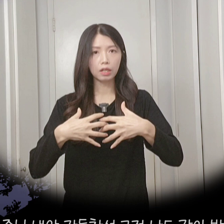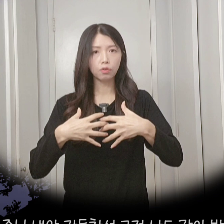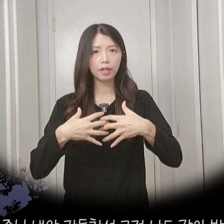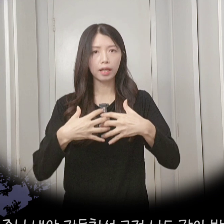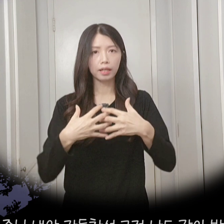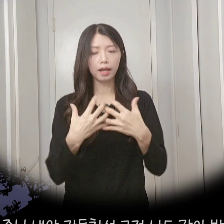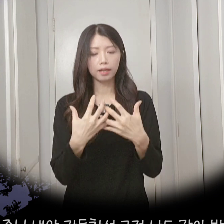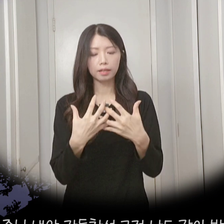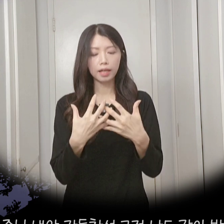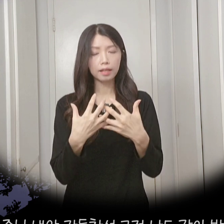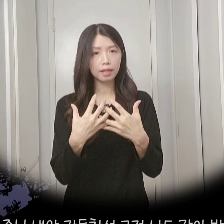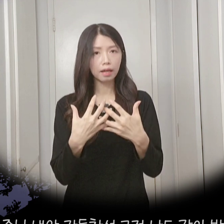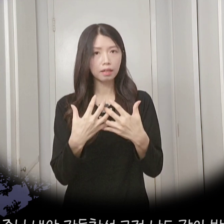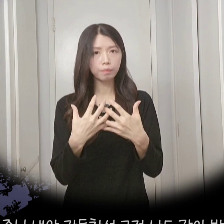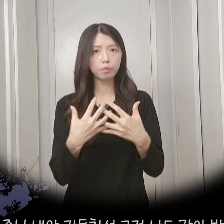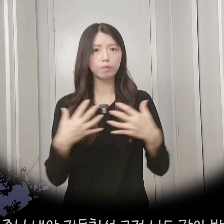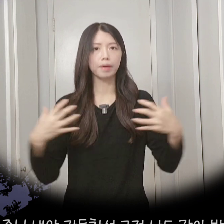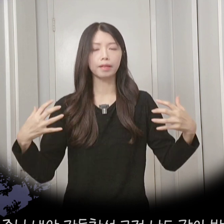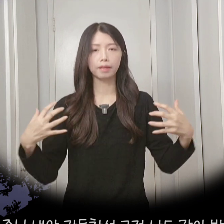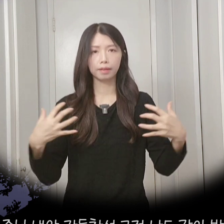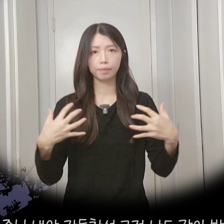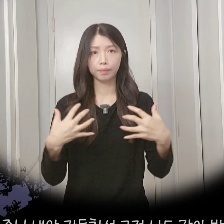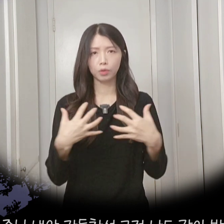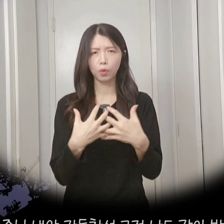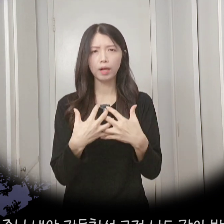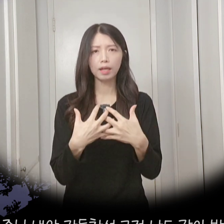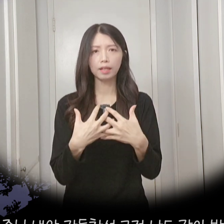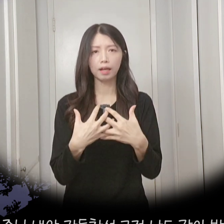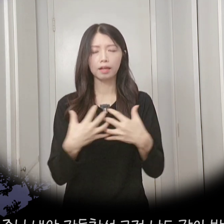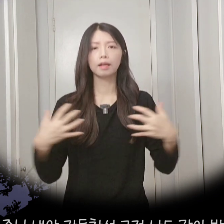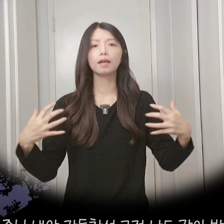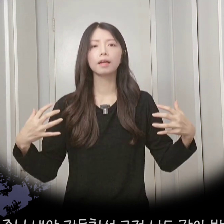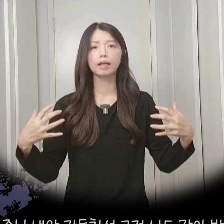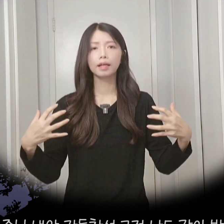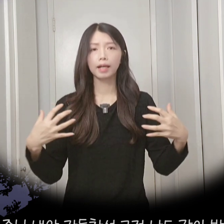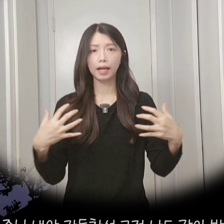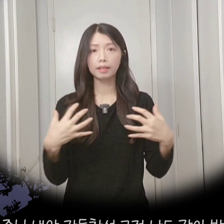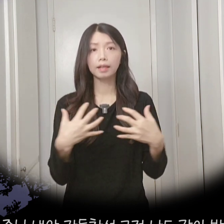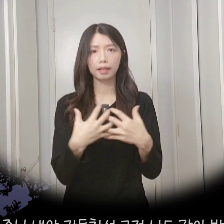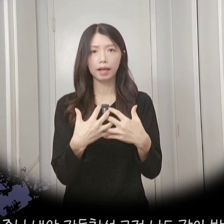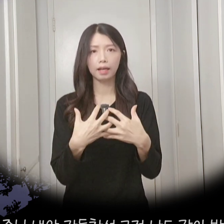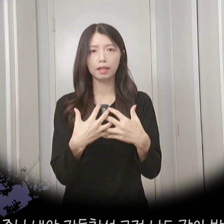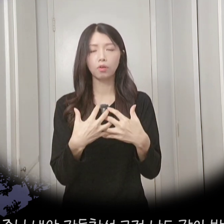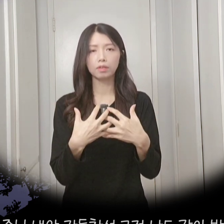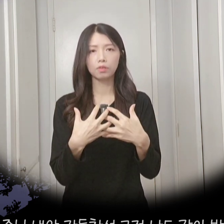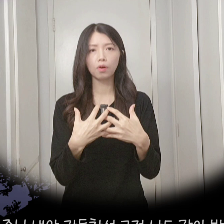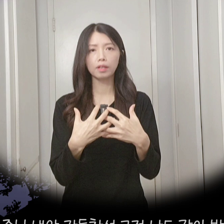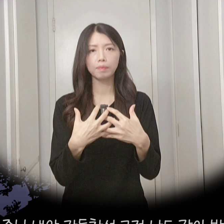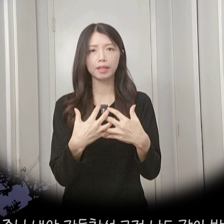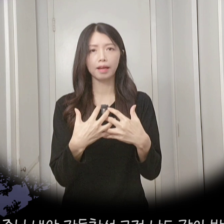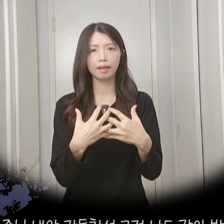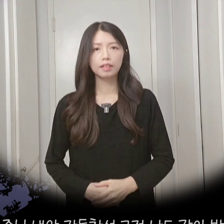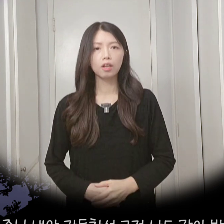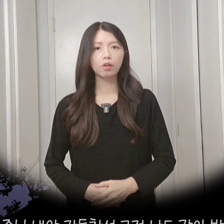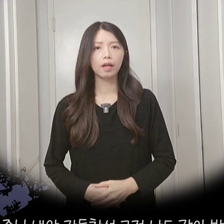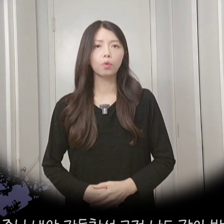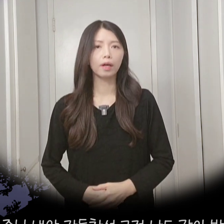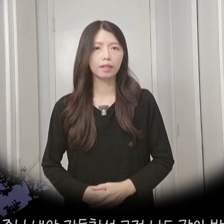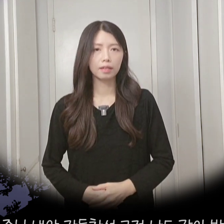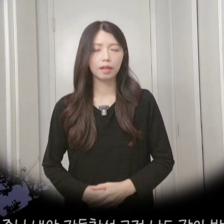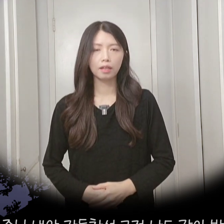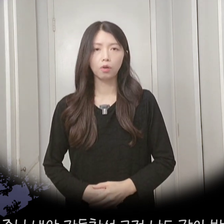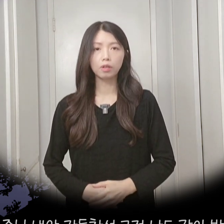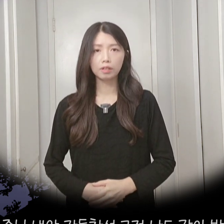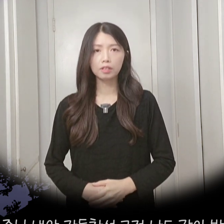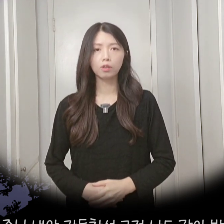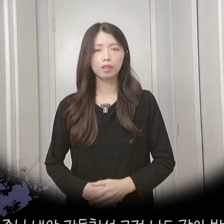다 끼우는 게 아니라 살짝 끝부분만 꽉 차다, 가득하다 이런 뜻의 수어가 됩니다. 그저 나도